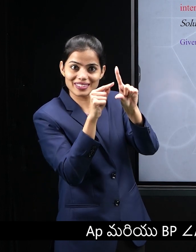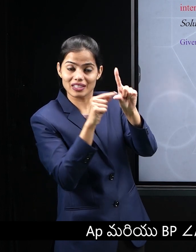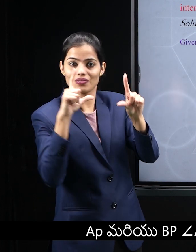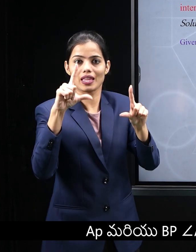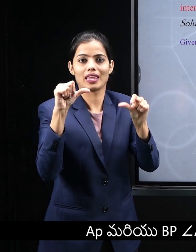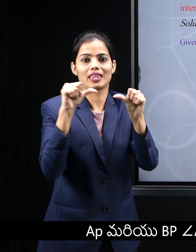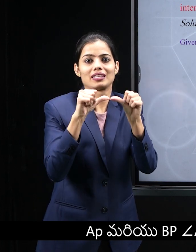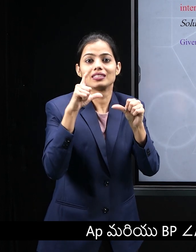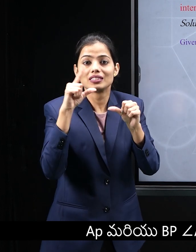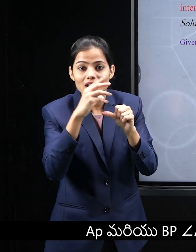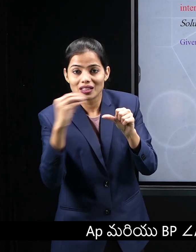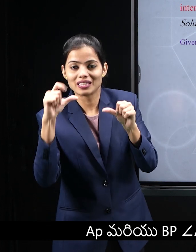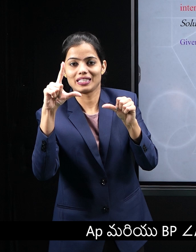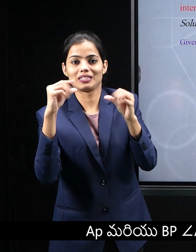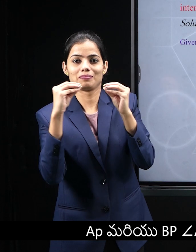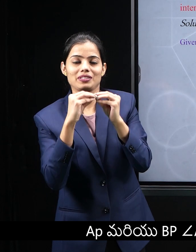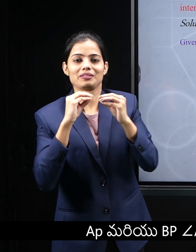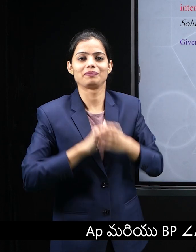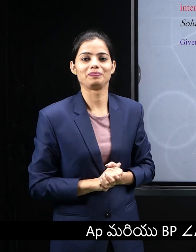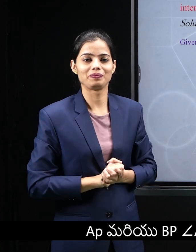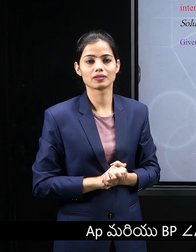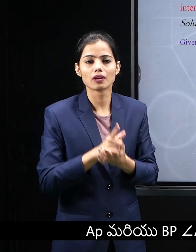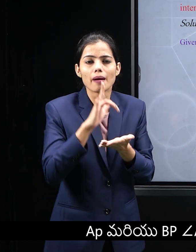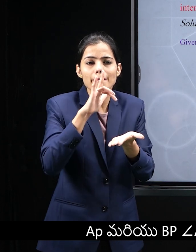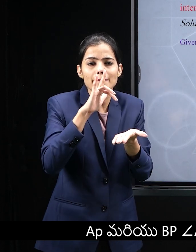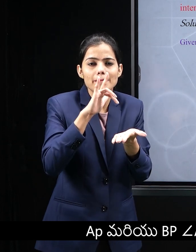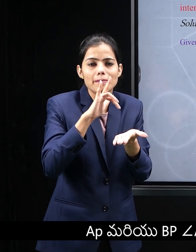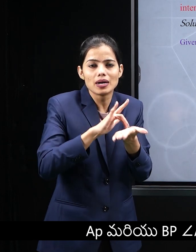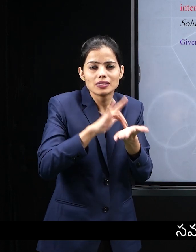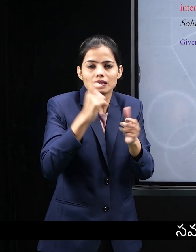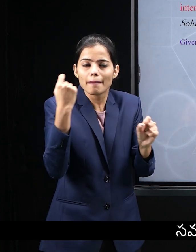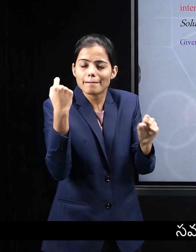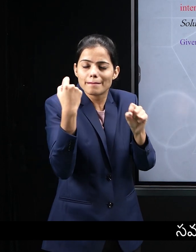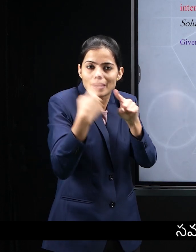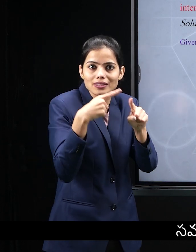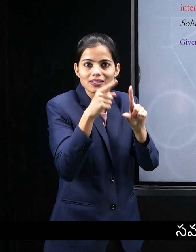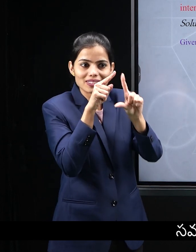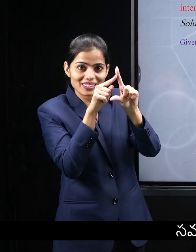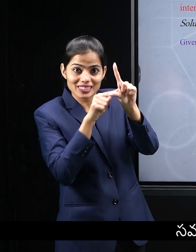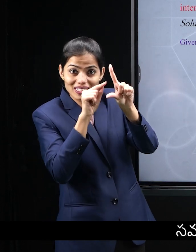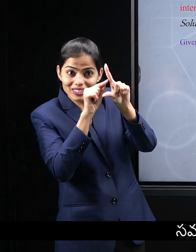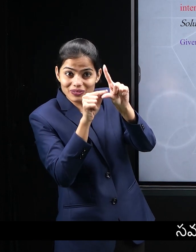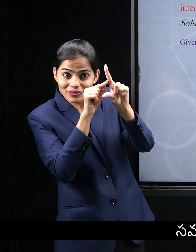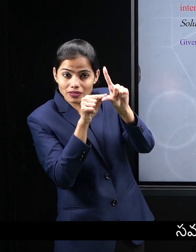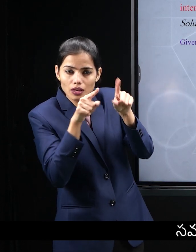మరియు యాంగిల్ బి వరుస కోణాల ద్విభాగాలు. సమాంతర చతుర్భుజం యొక్క వరుస